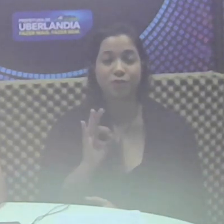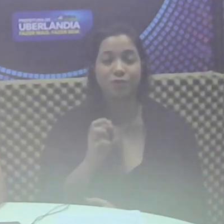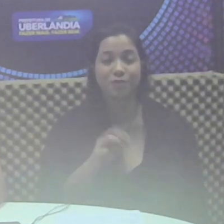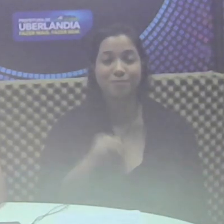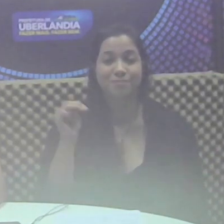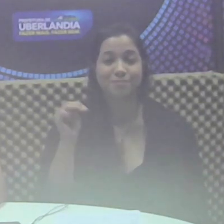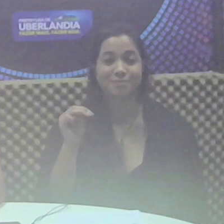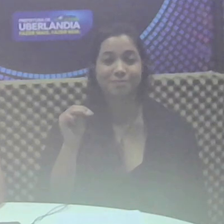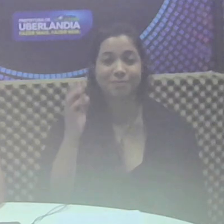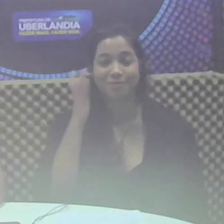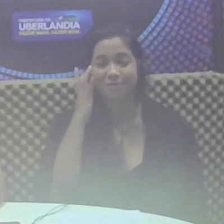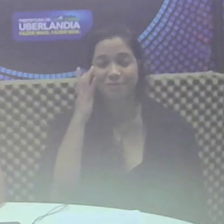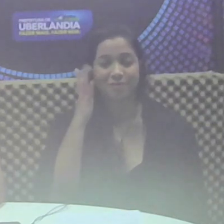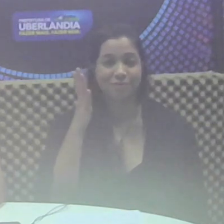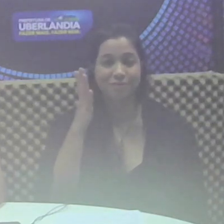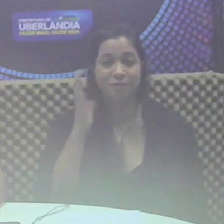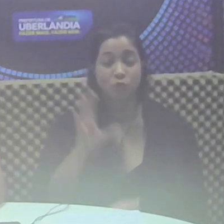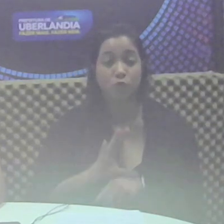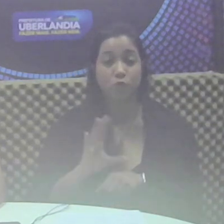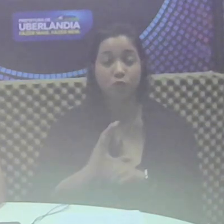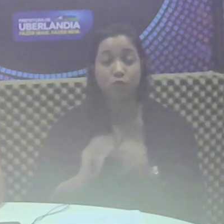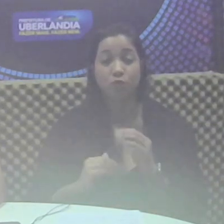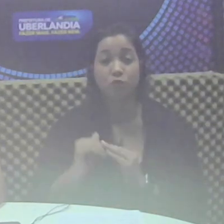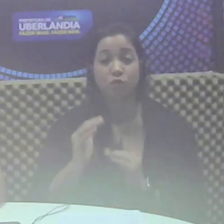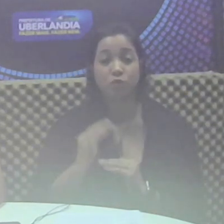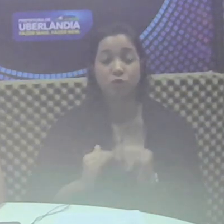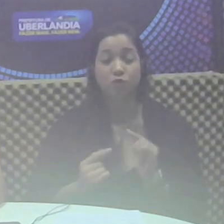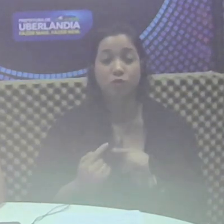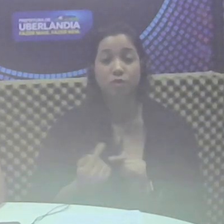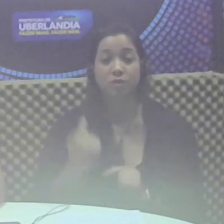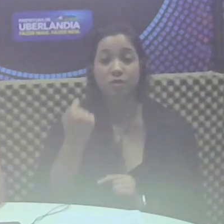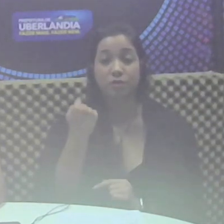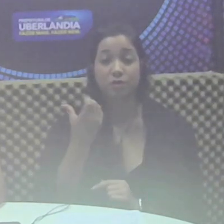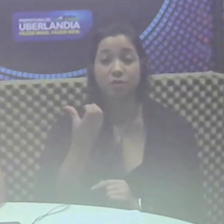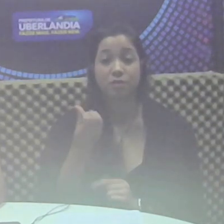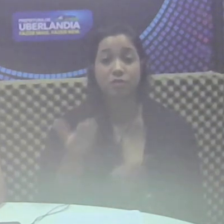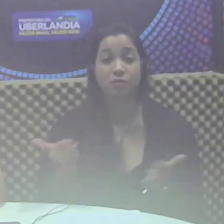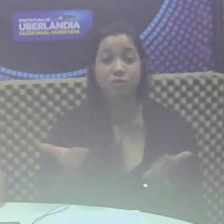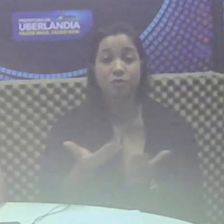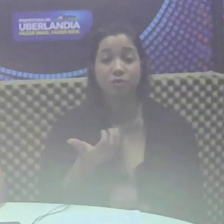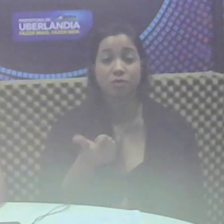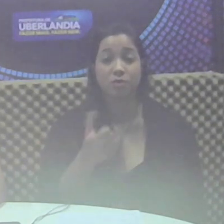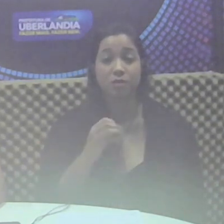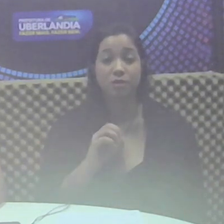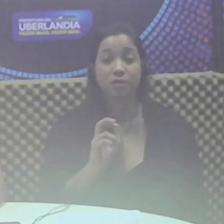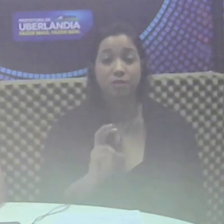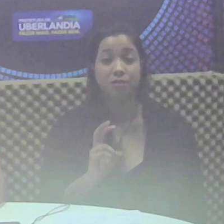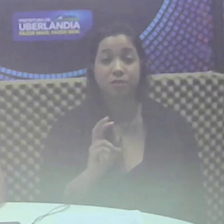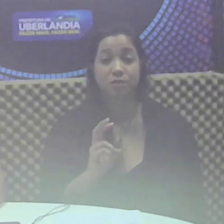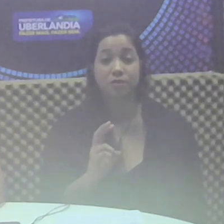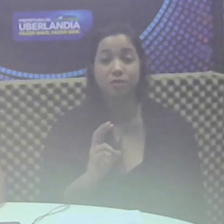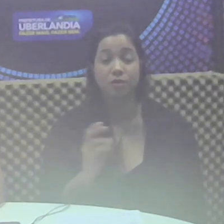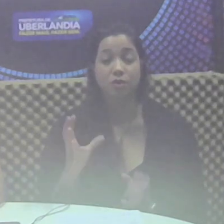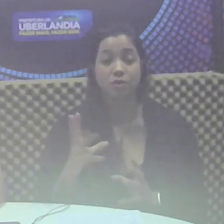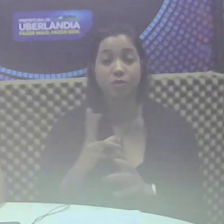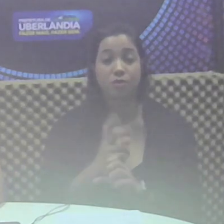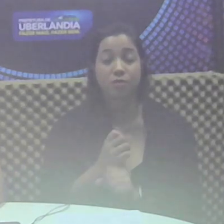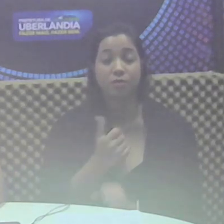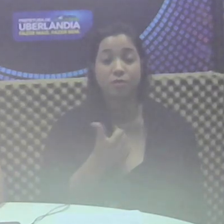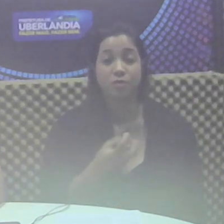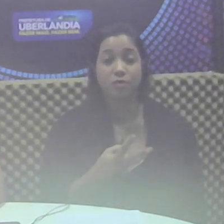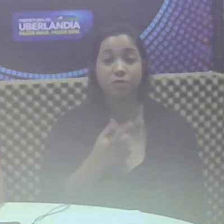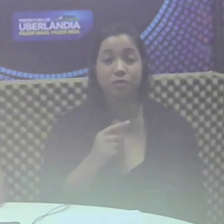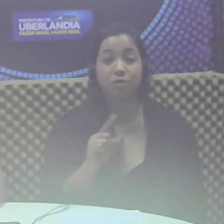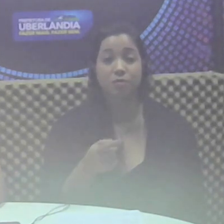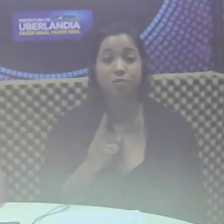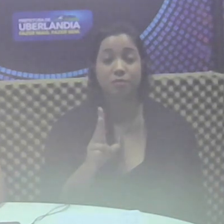no Morumbi. Essa receita não tem erro. Só de cursos profissionalizantes, saltamos de 6 para 105, totalizando mais de